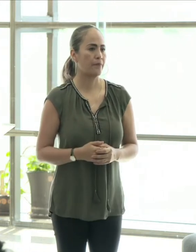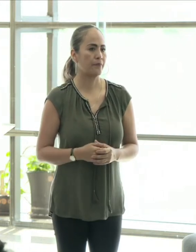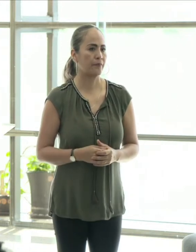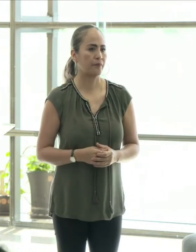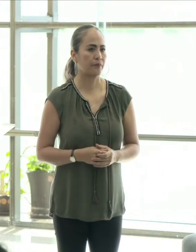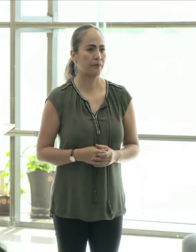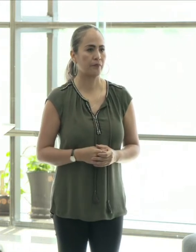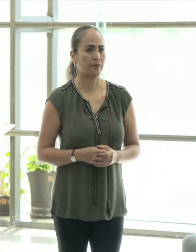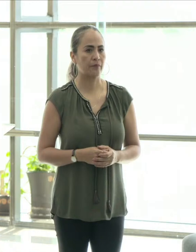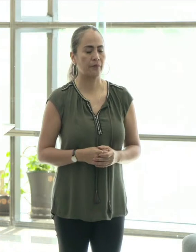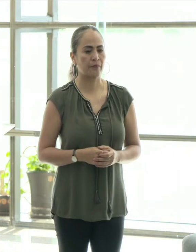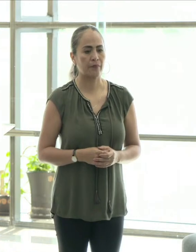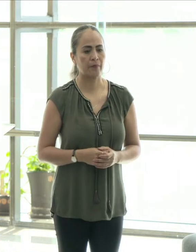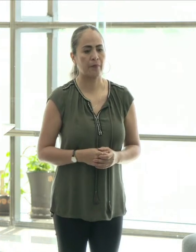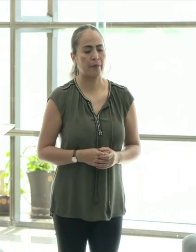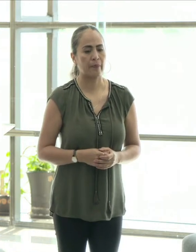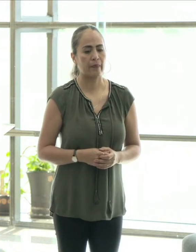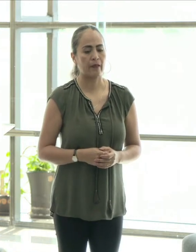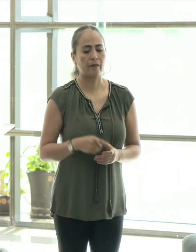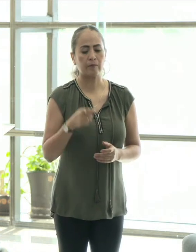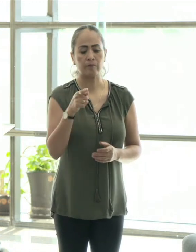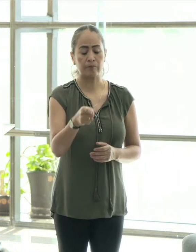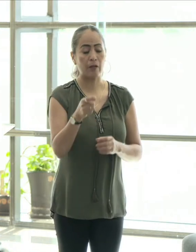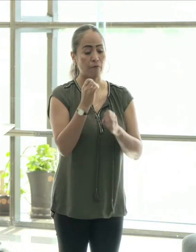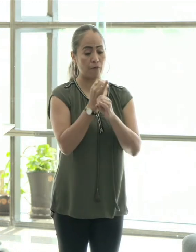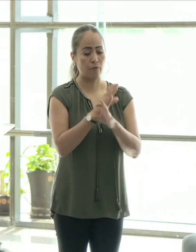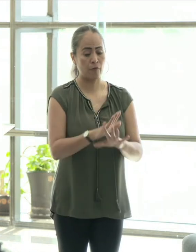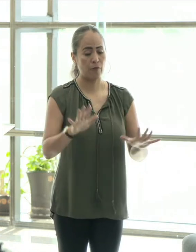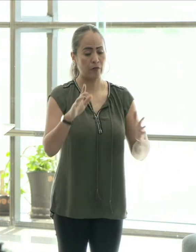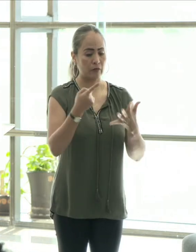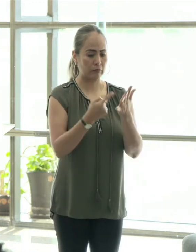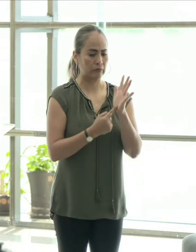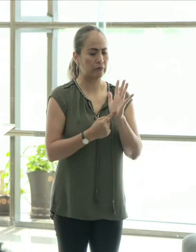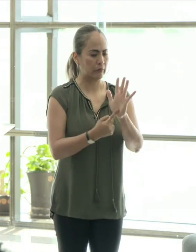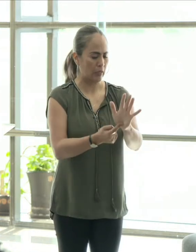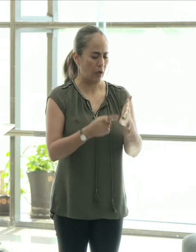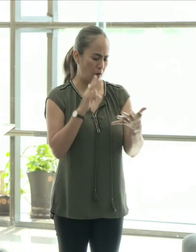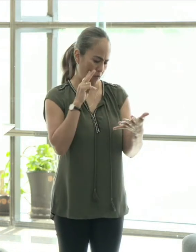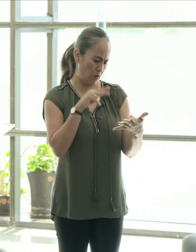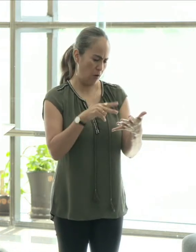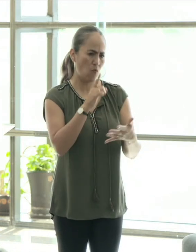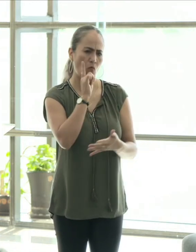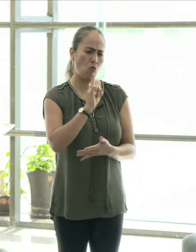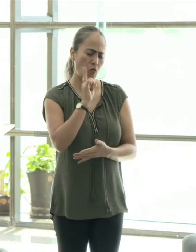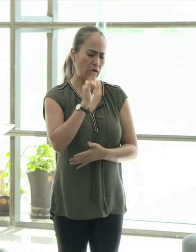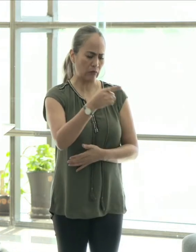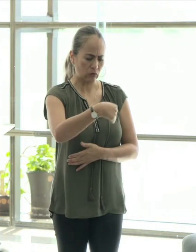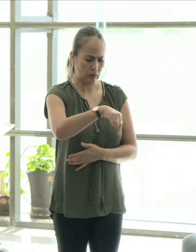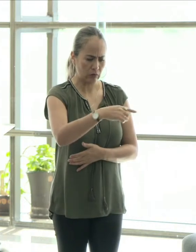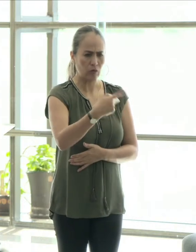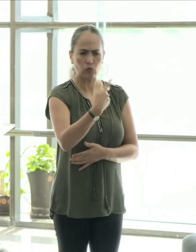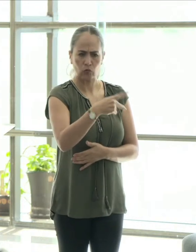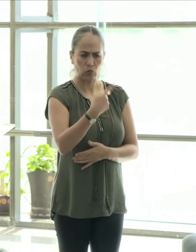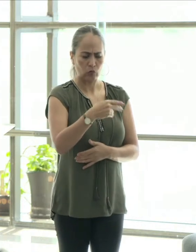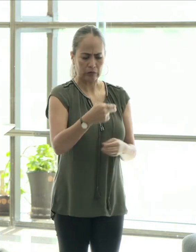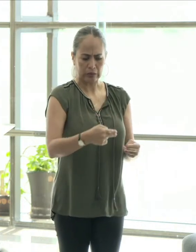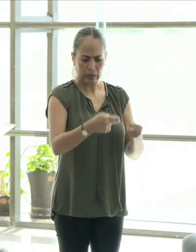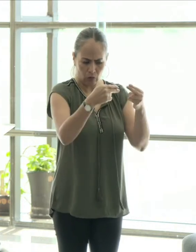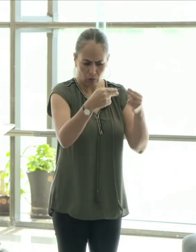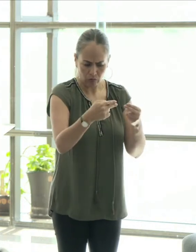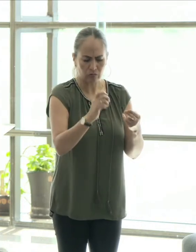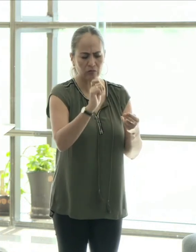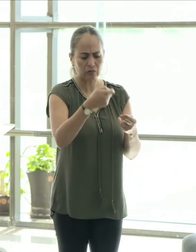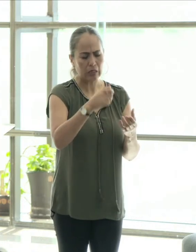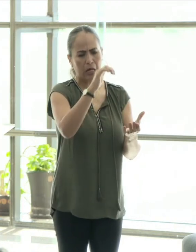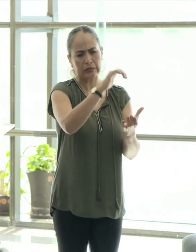y los datos muestran que la mayoría de las mujeres que trabajan por cuenta propia están casadas o se encuentran en